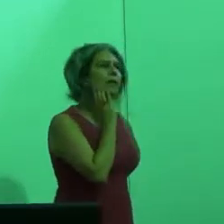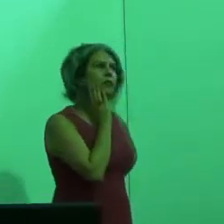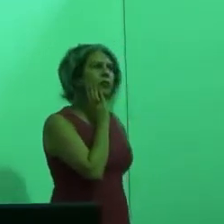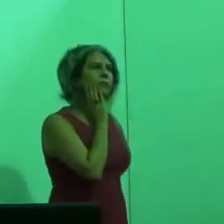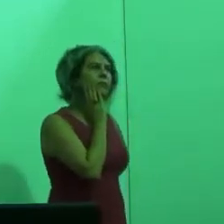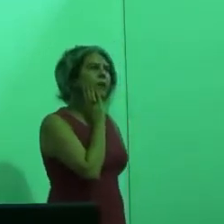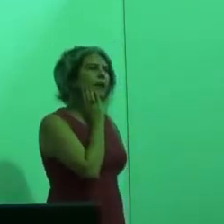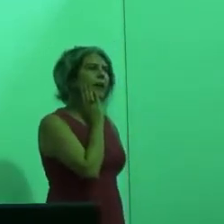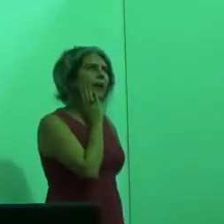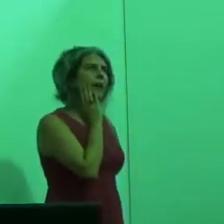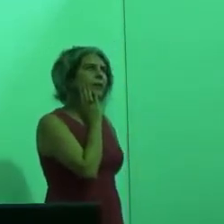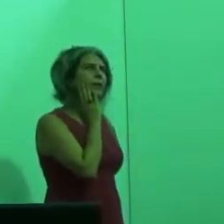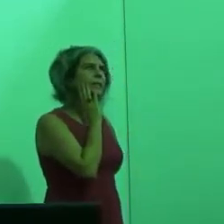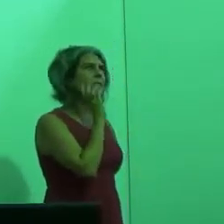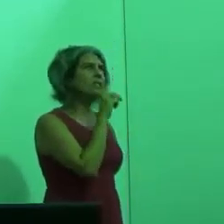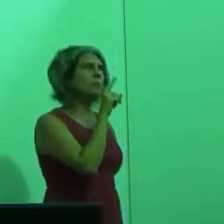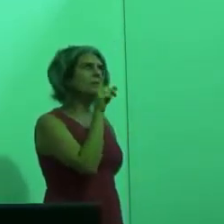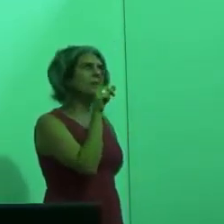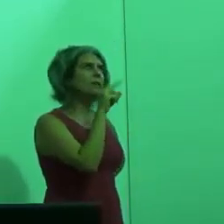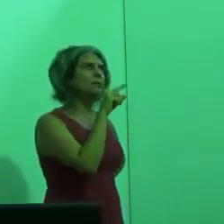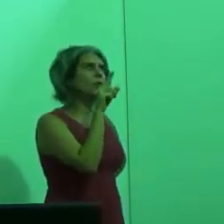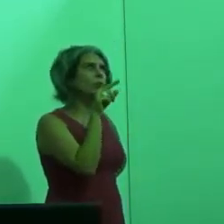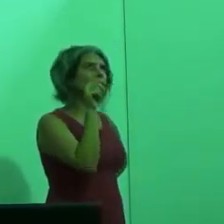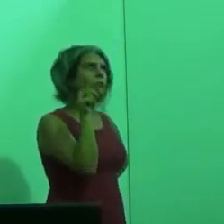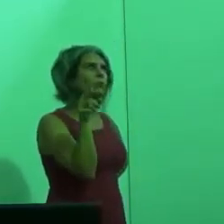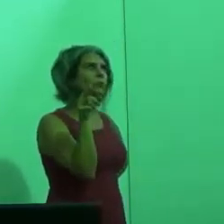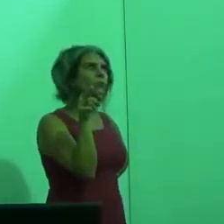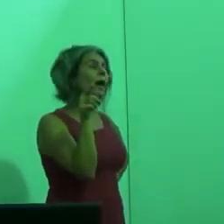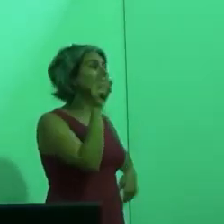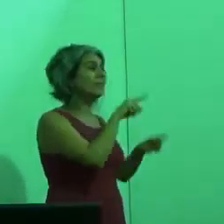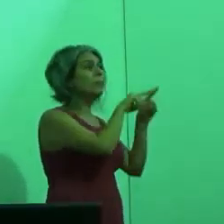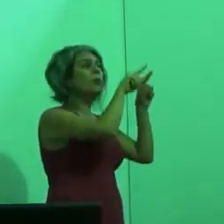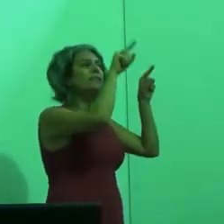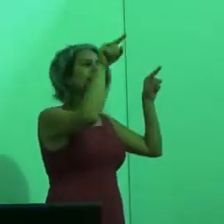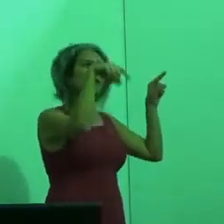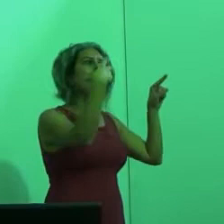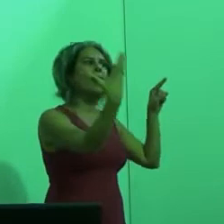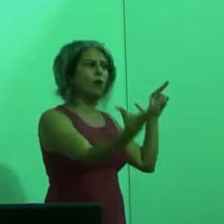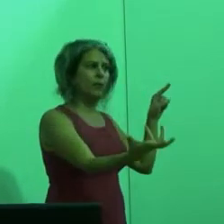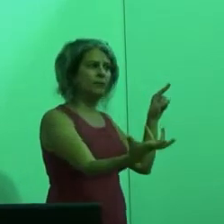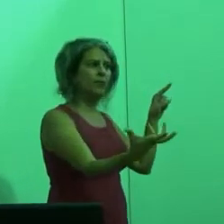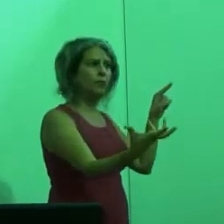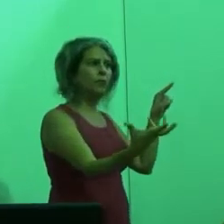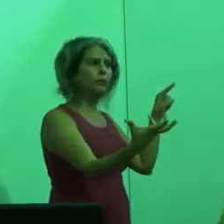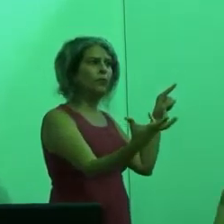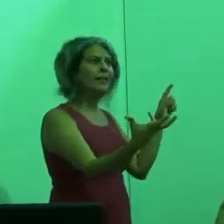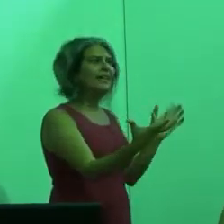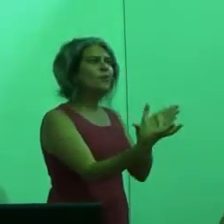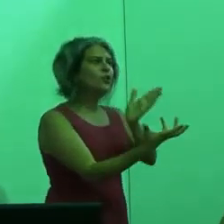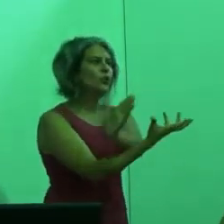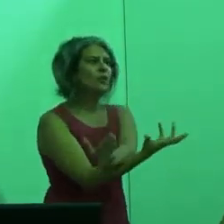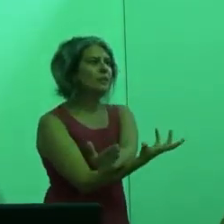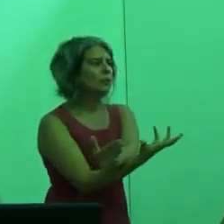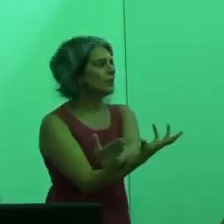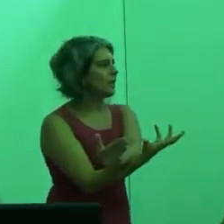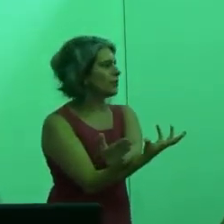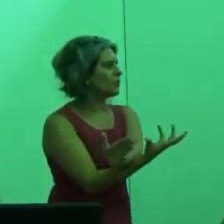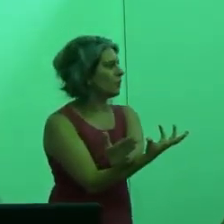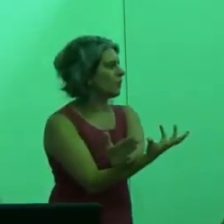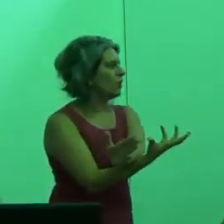perdi. Se você pensar nisso como um produto, assim, depois que a obra está no mundo, continua esse processo.